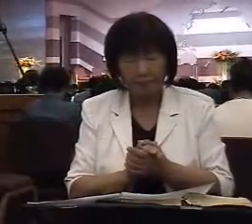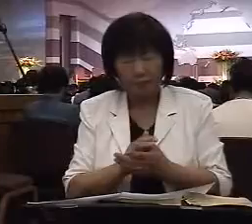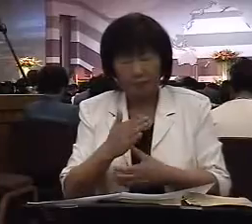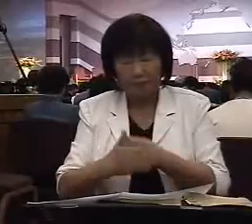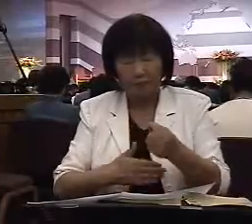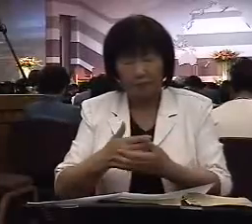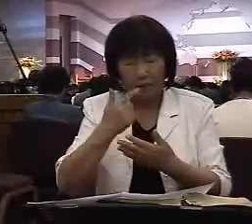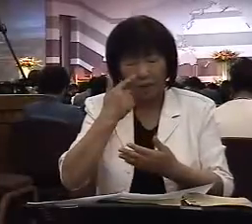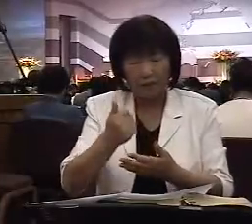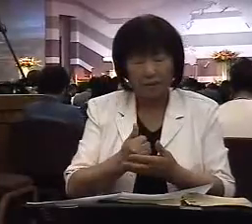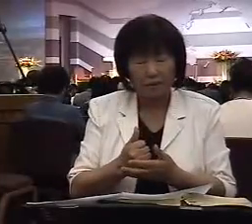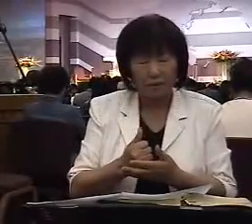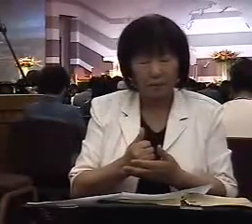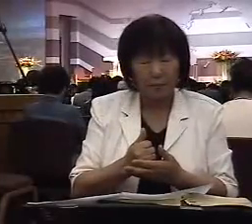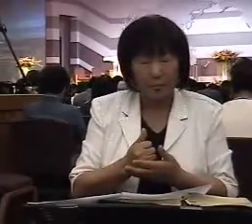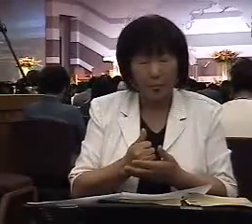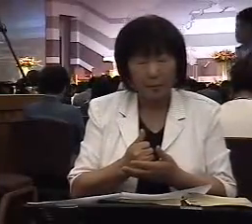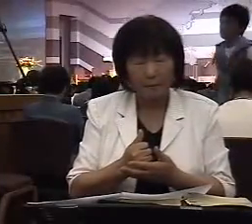하나님 아버지